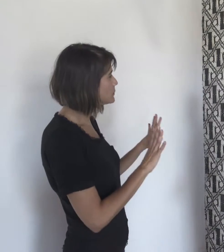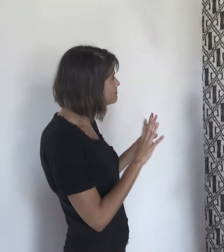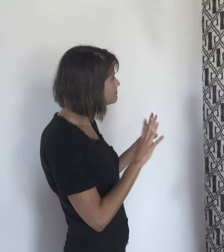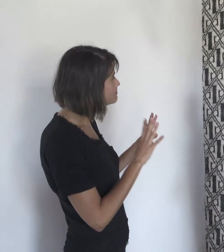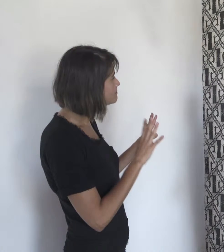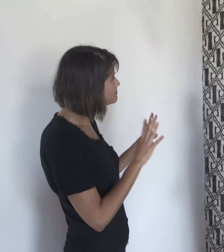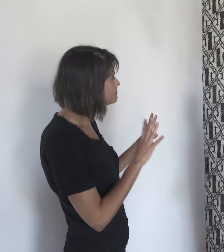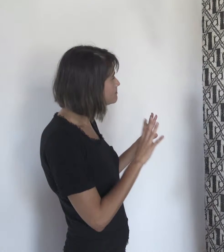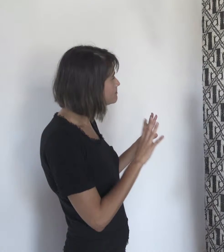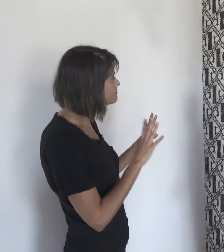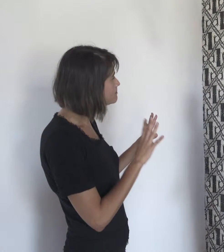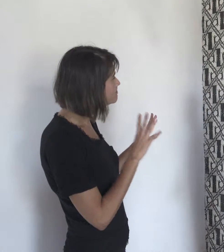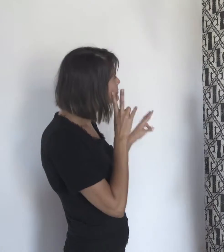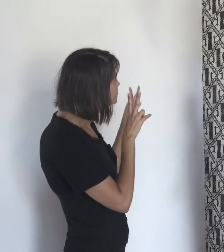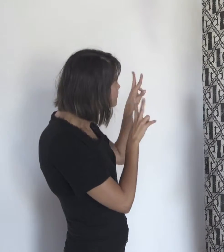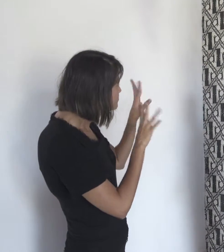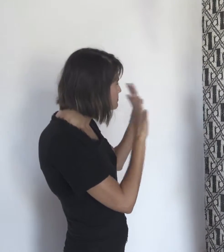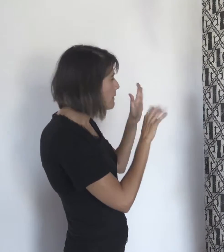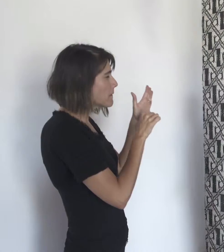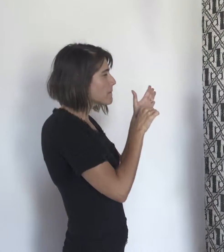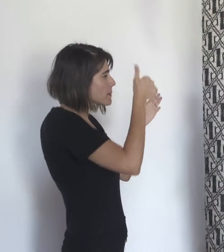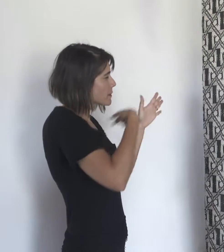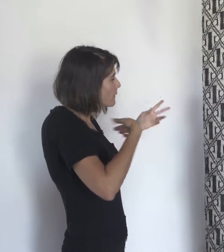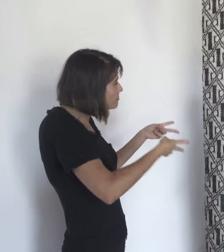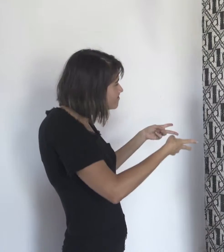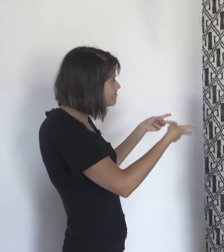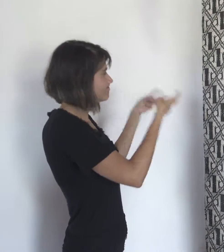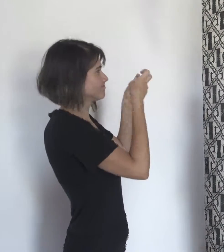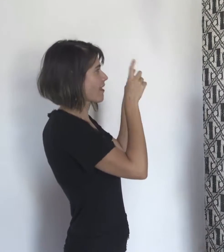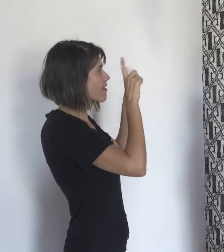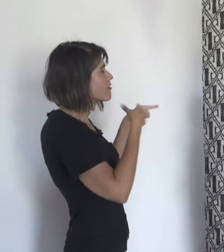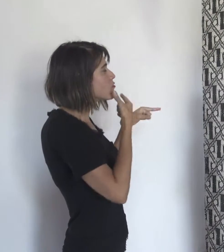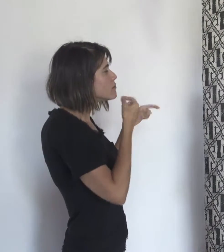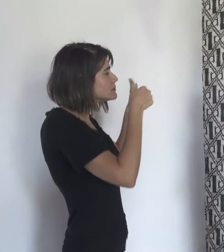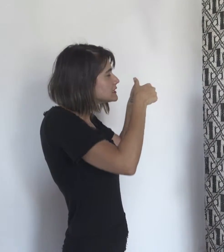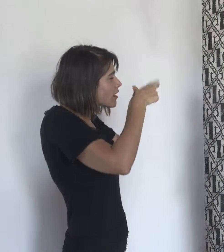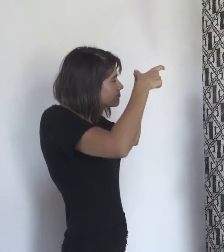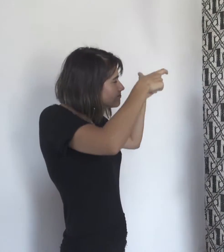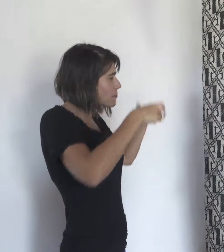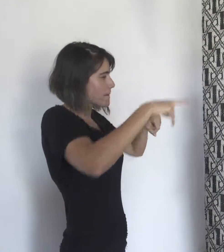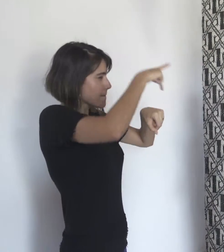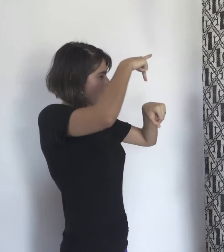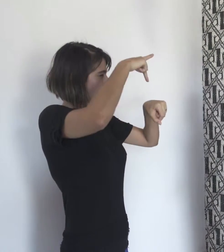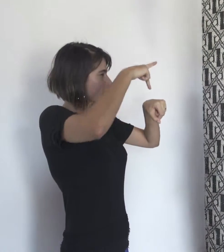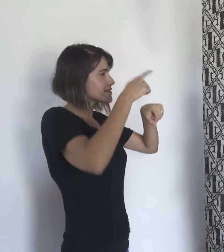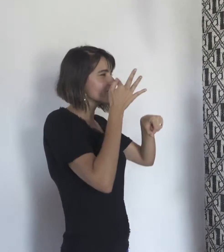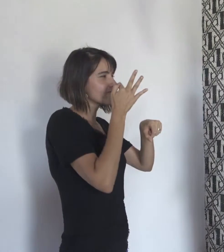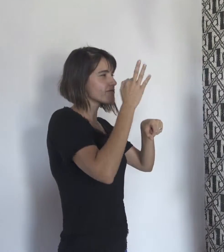Próximos ao cartema Então Observando primeiro Eu consigo perceber Que tem um homem Que está em um lugar Em um país